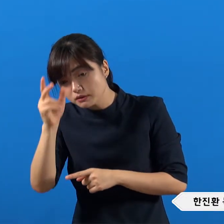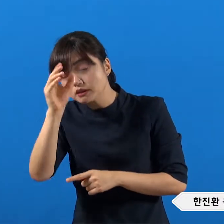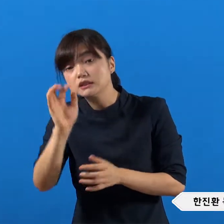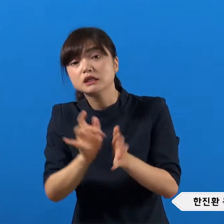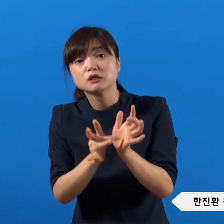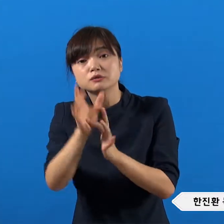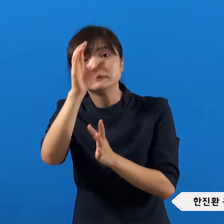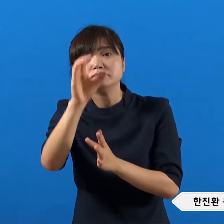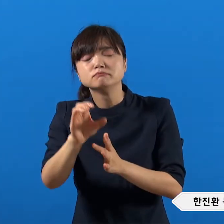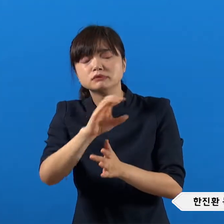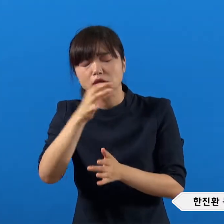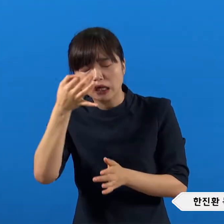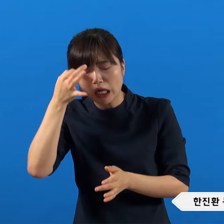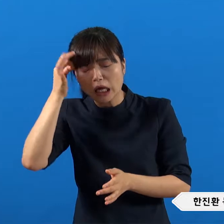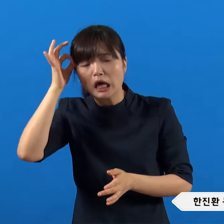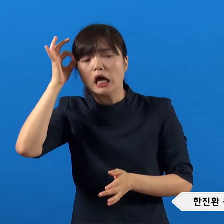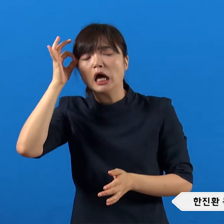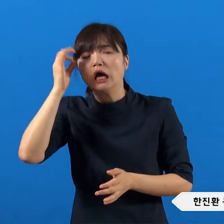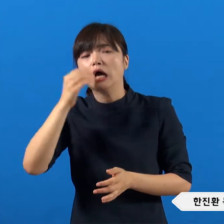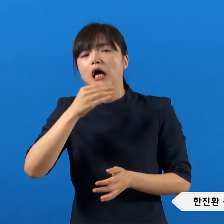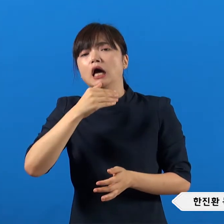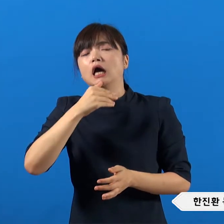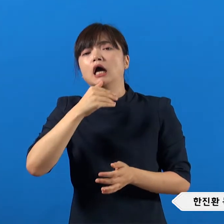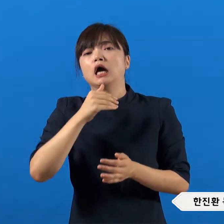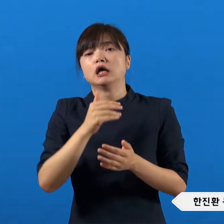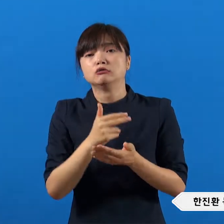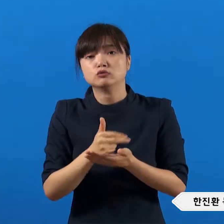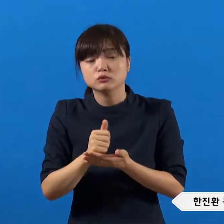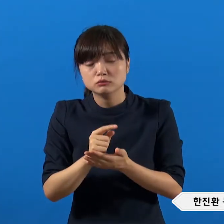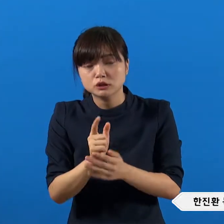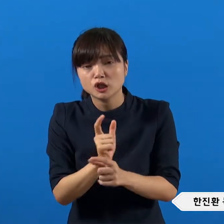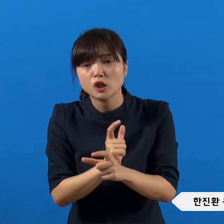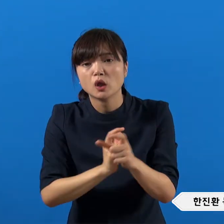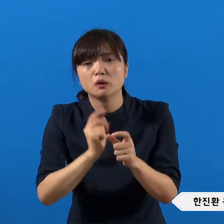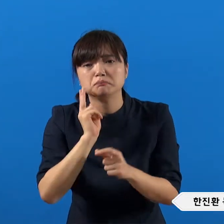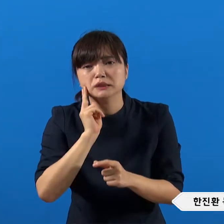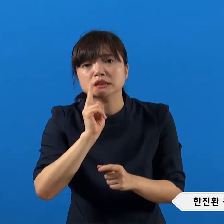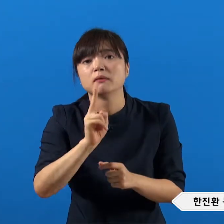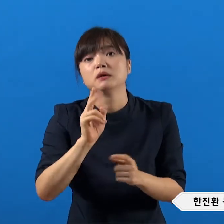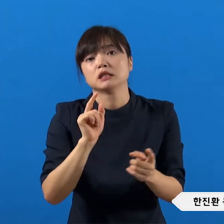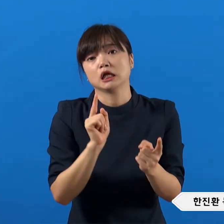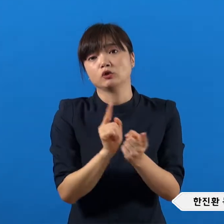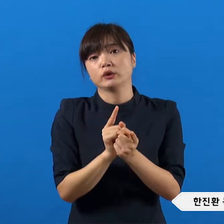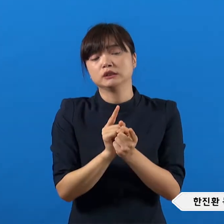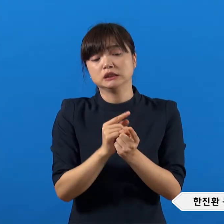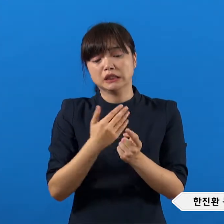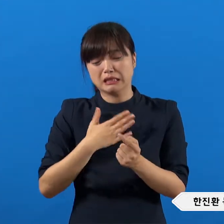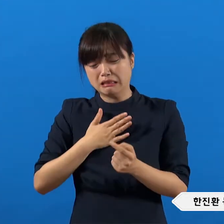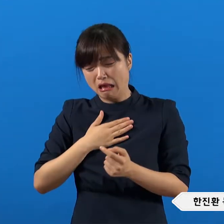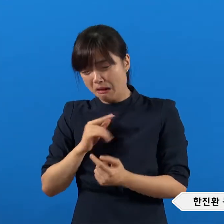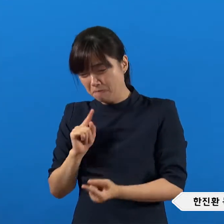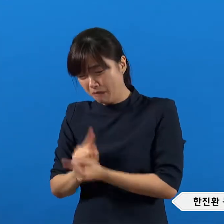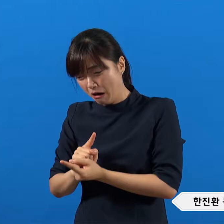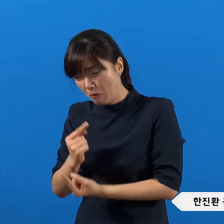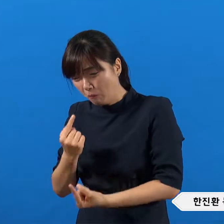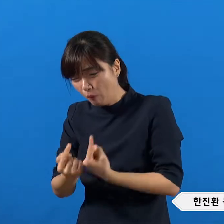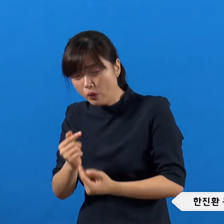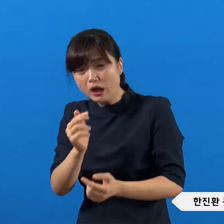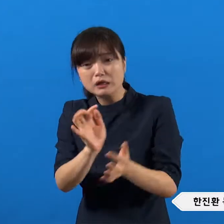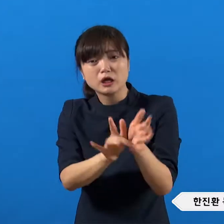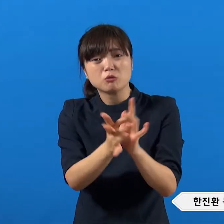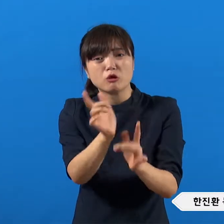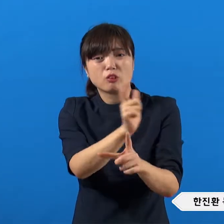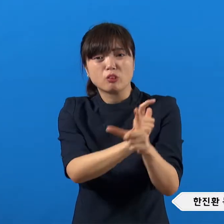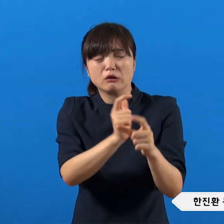났습니다. 주님도 이런 수모를 당하셨지, 아니 이런 거하고는 비교할 수 없도록